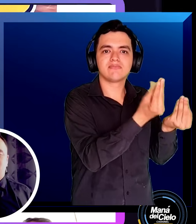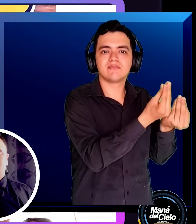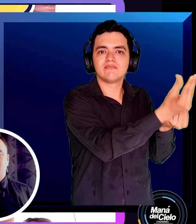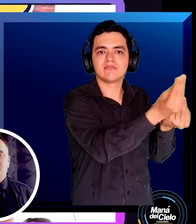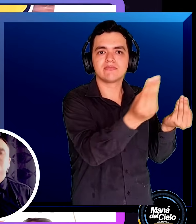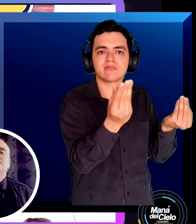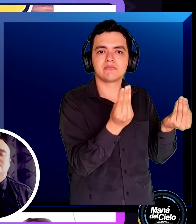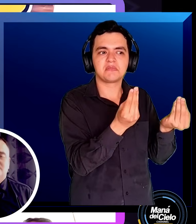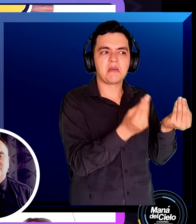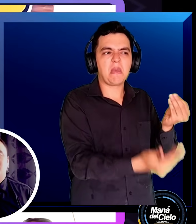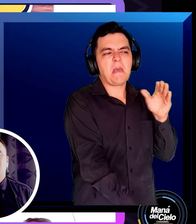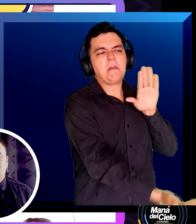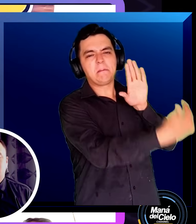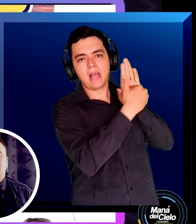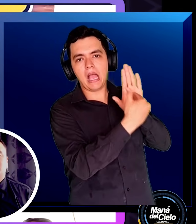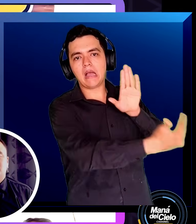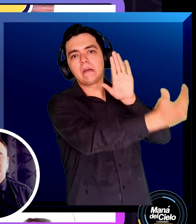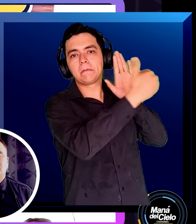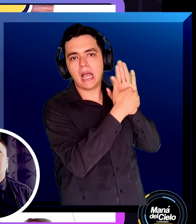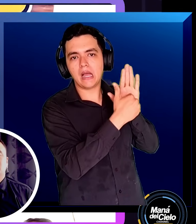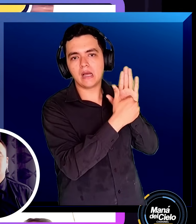un momento, hermanos,